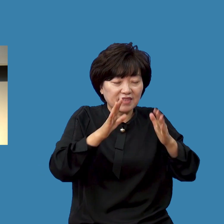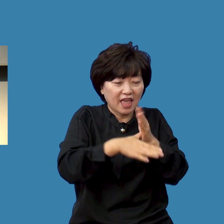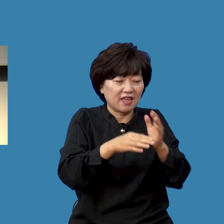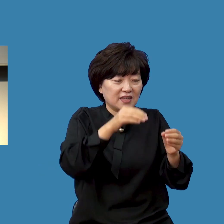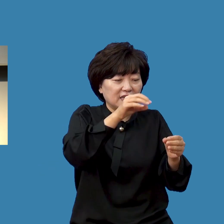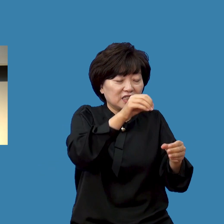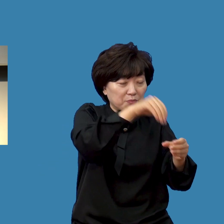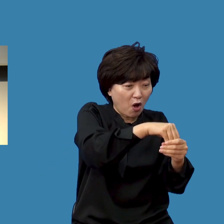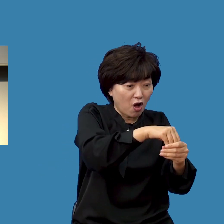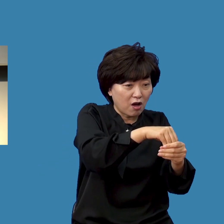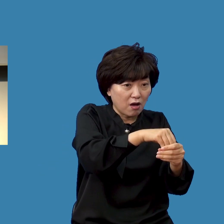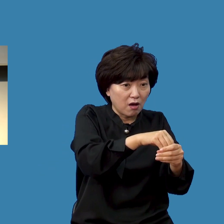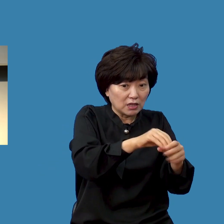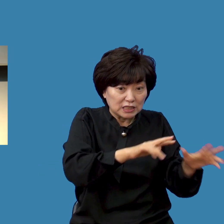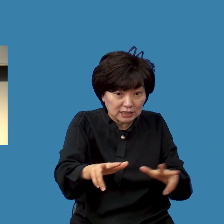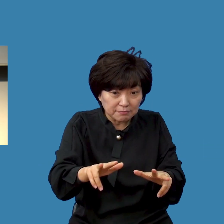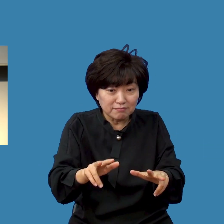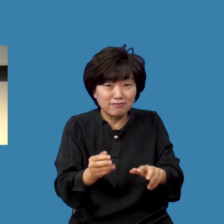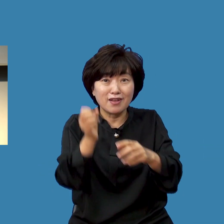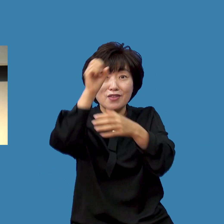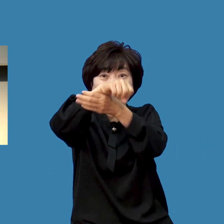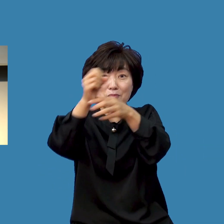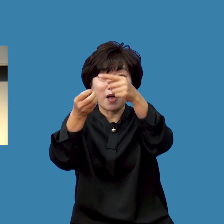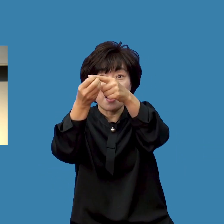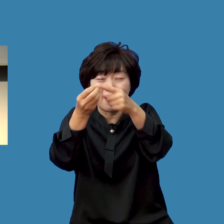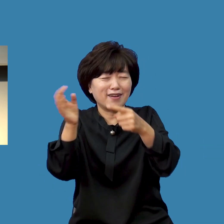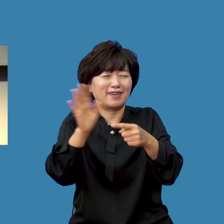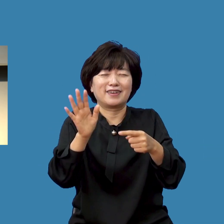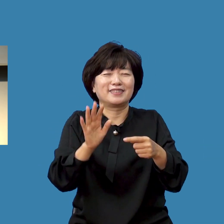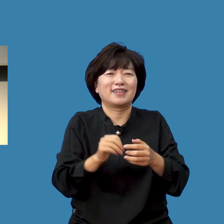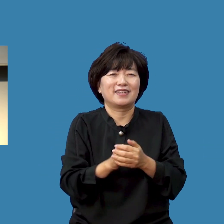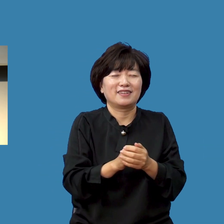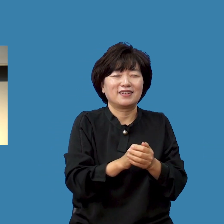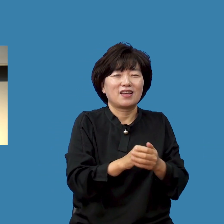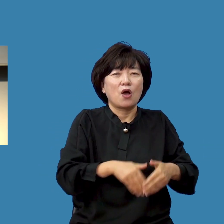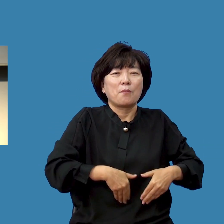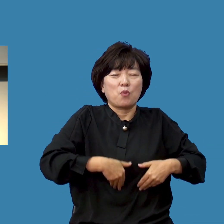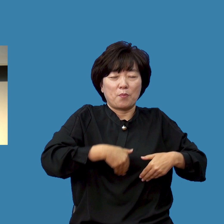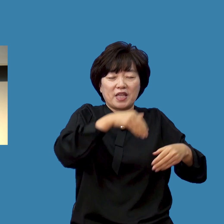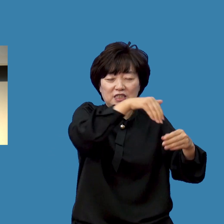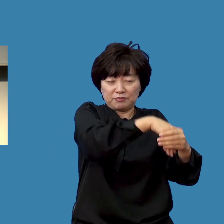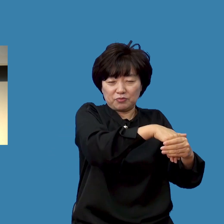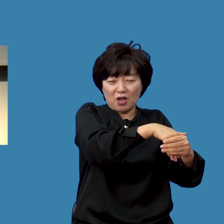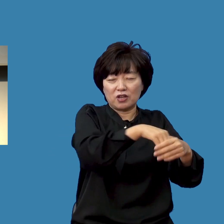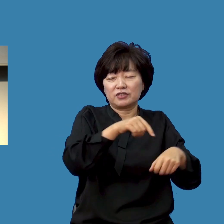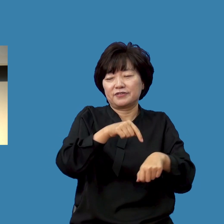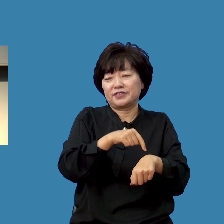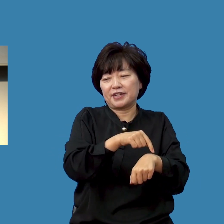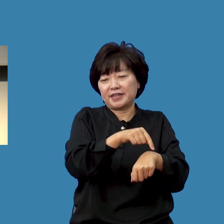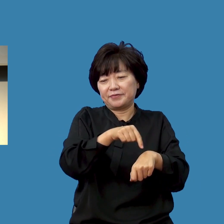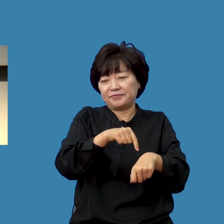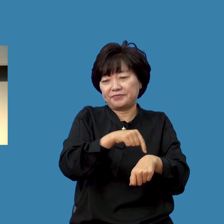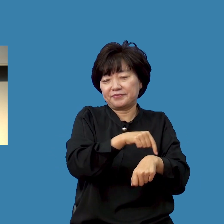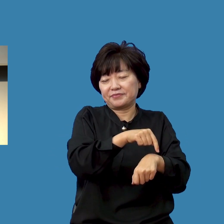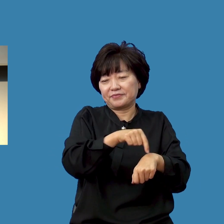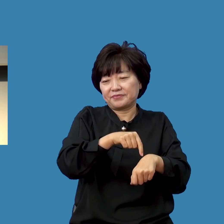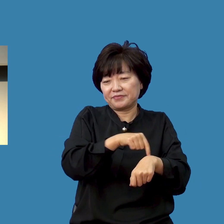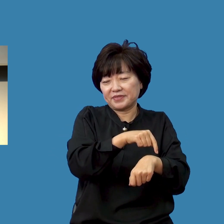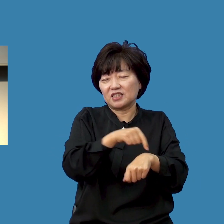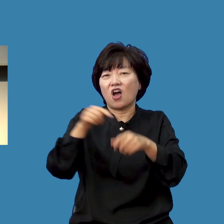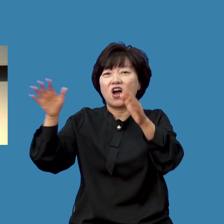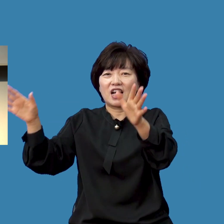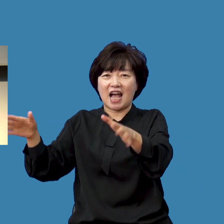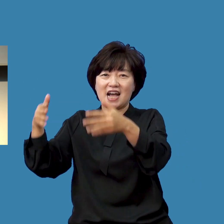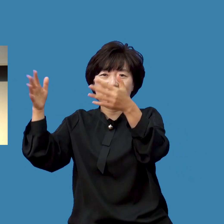바로 다음날 뭐가 나오는 게 아니잖아요. 봄에 뭐를 심었으면 이것이 시간이 걸립니다. 그래서 시간이